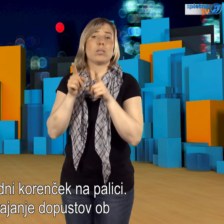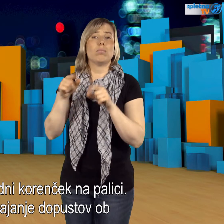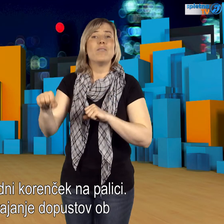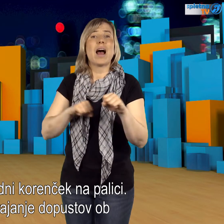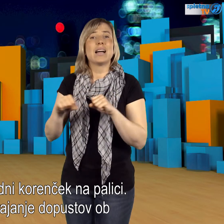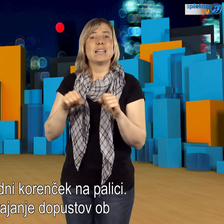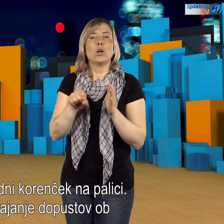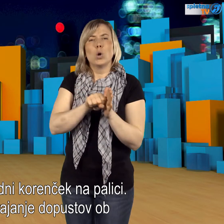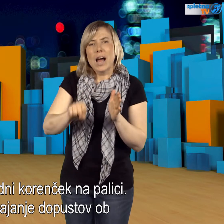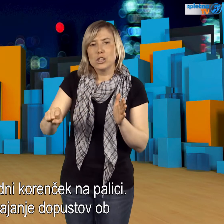palici.